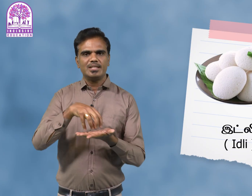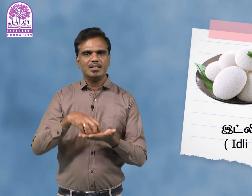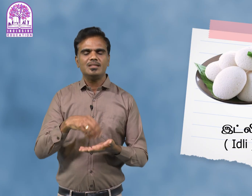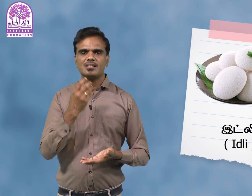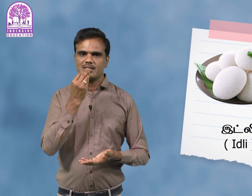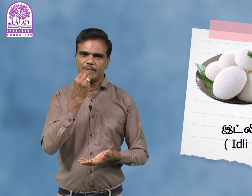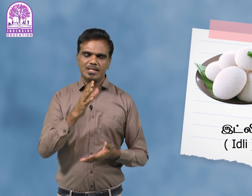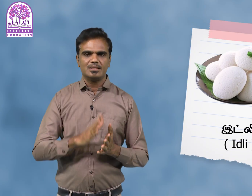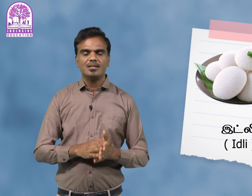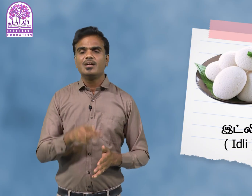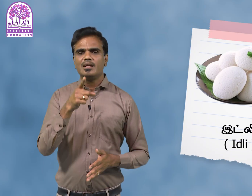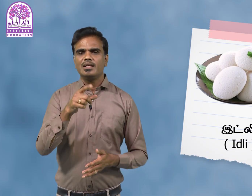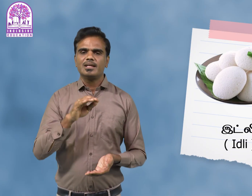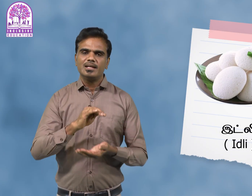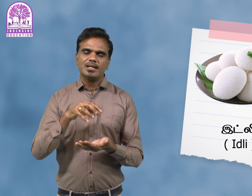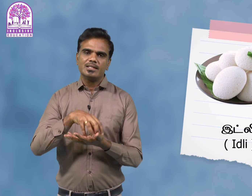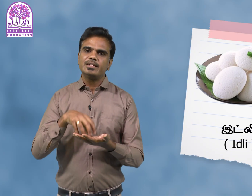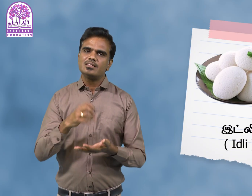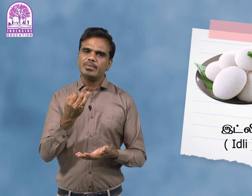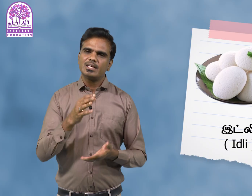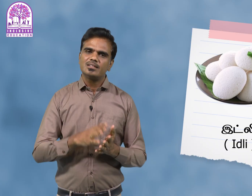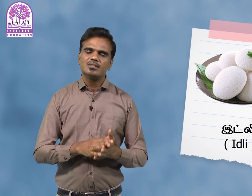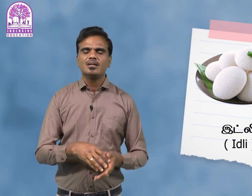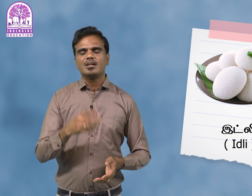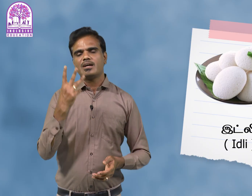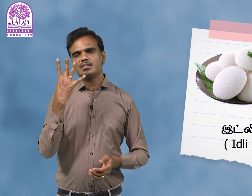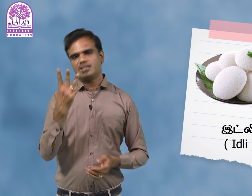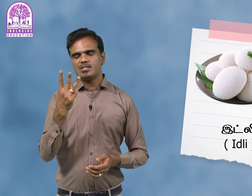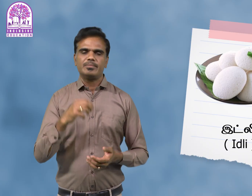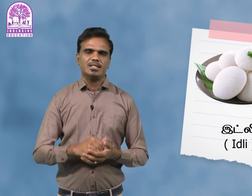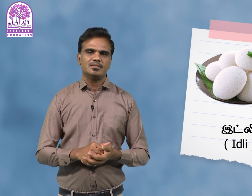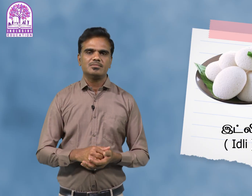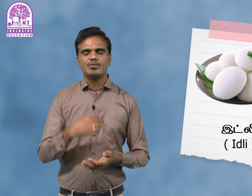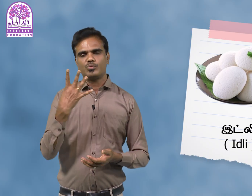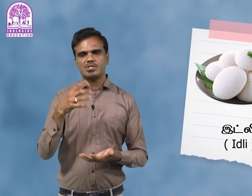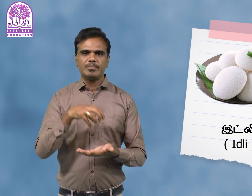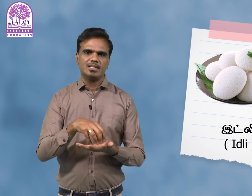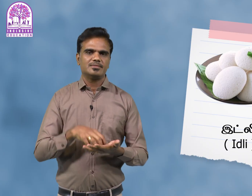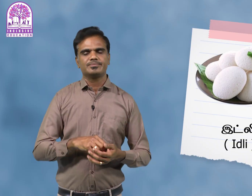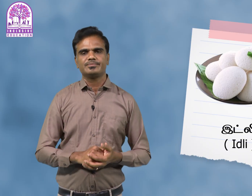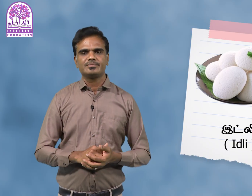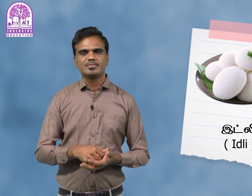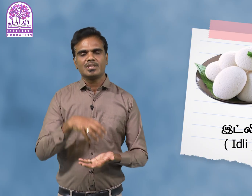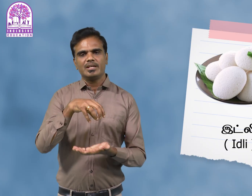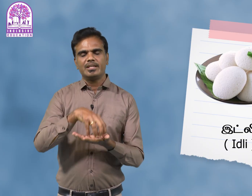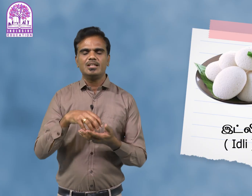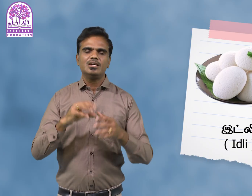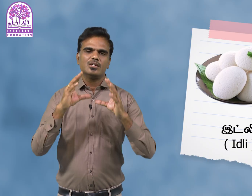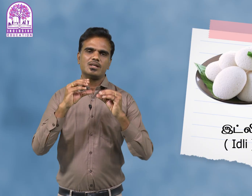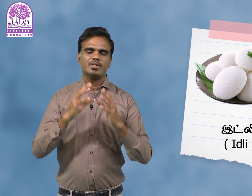இட்லி சாப்பிட்டேன். நீங்கள் எத்தனை இட்லி சாப்பிட்டீங்க? நான் வந்து 3 சாப்பிட்டேன், நான் 4 சாப்பிட்டேன். இட்லி சாப்பிட்டா